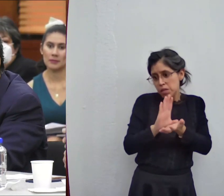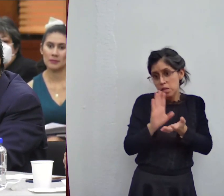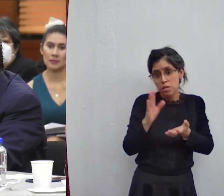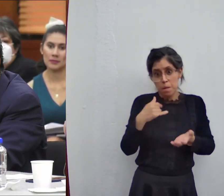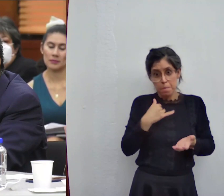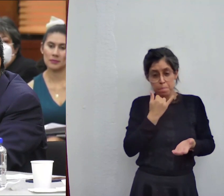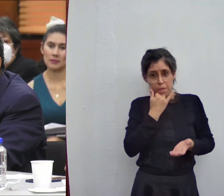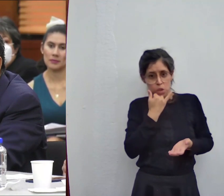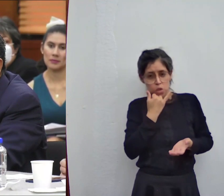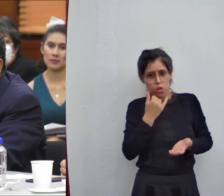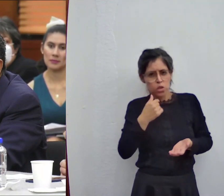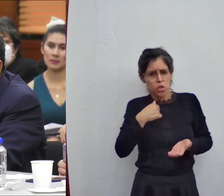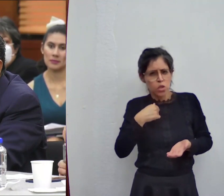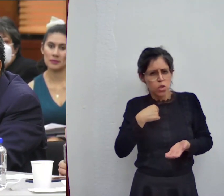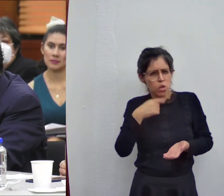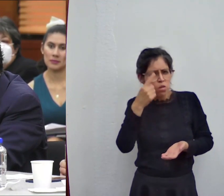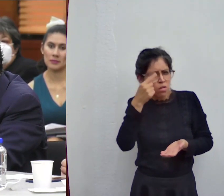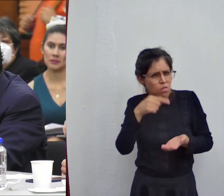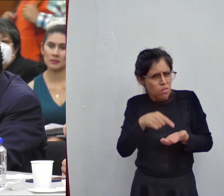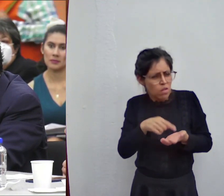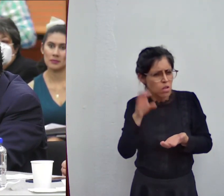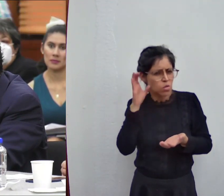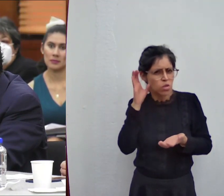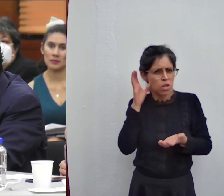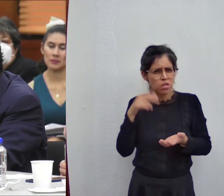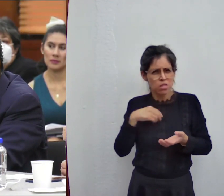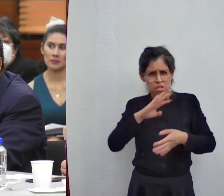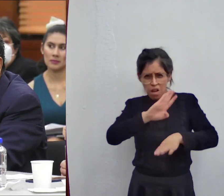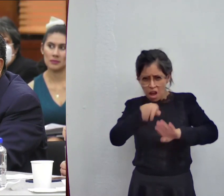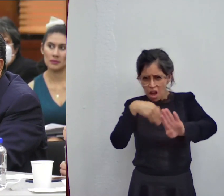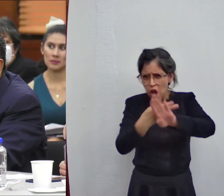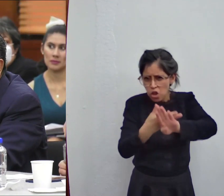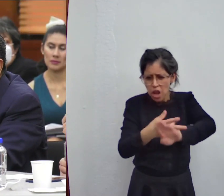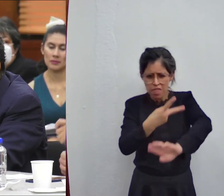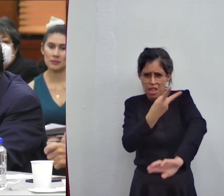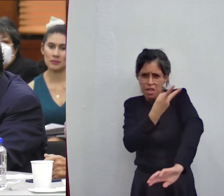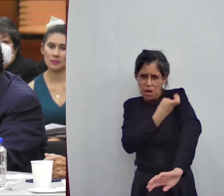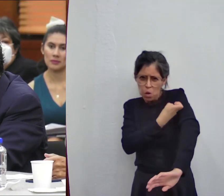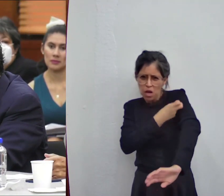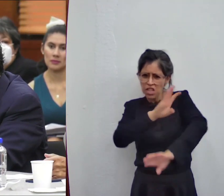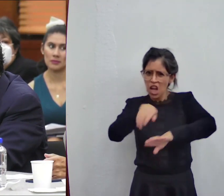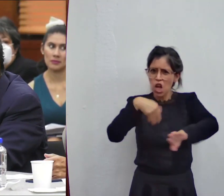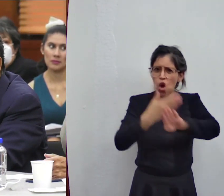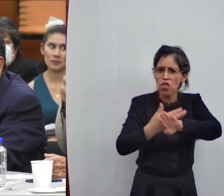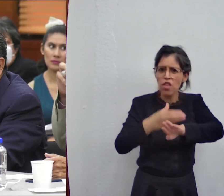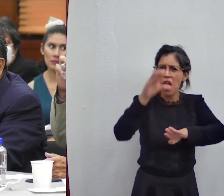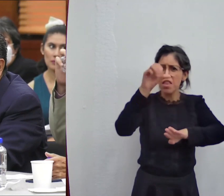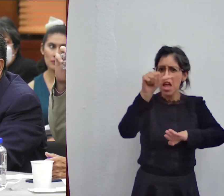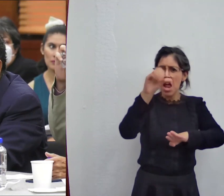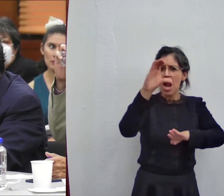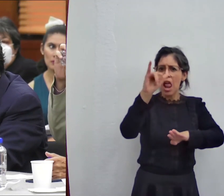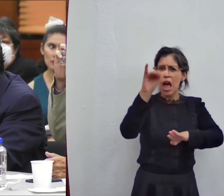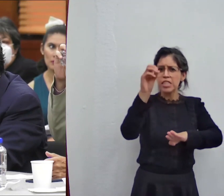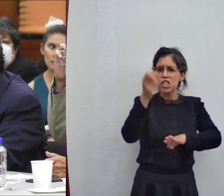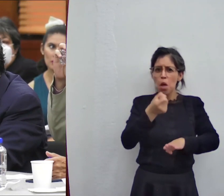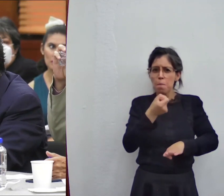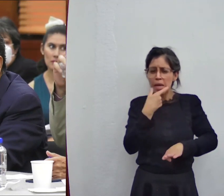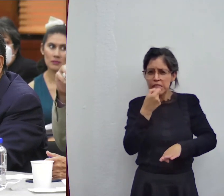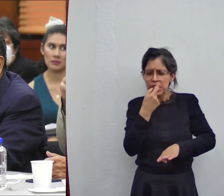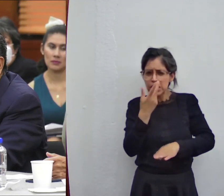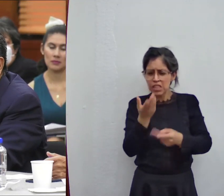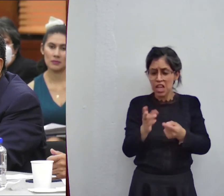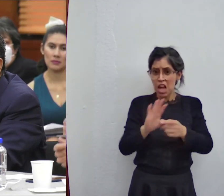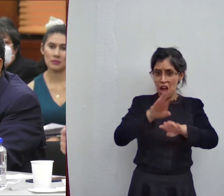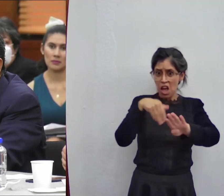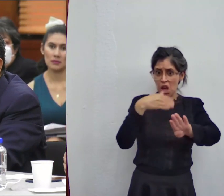contra de las vacunas, en contra del ácido fólico, en contra del tamiz, en contra de